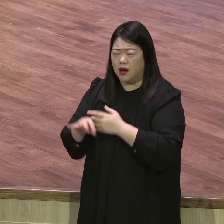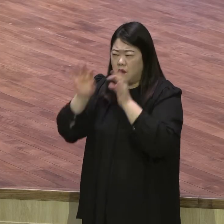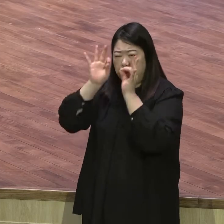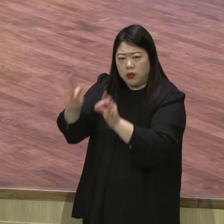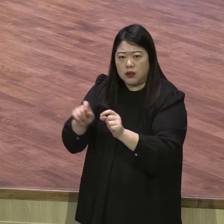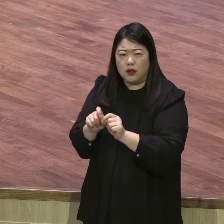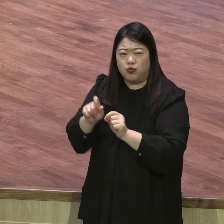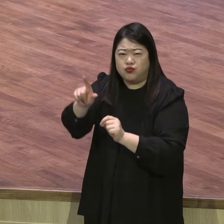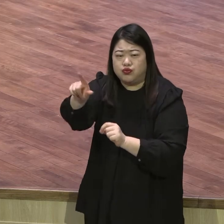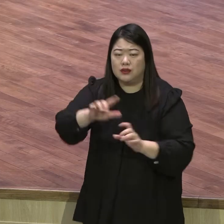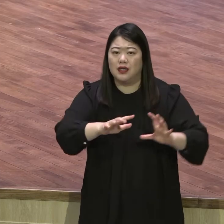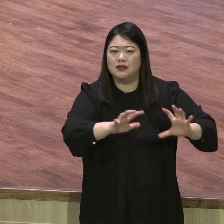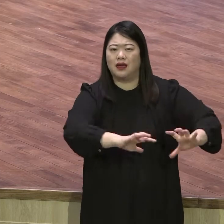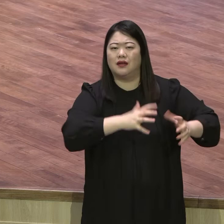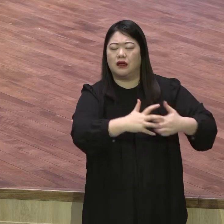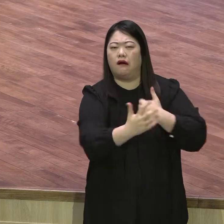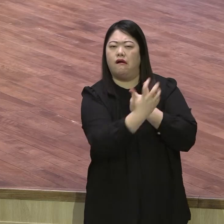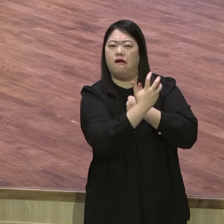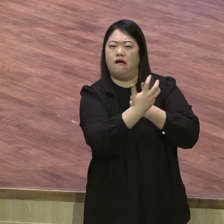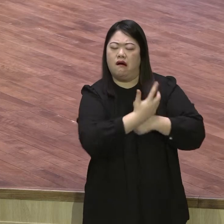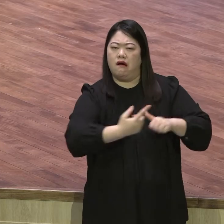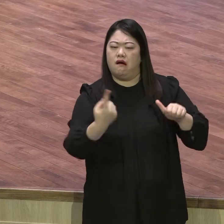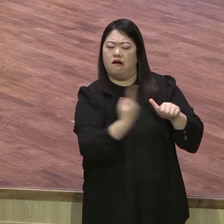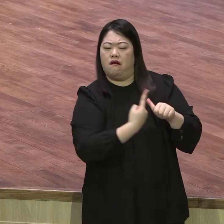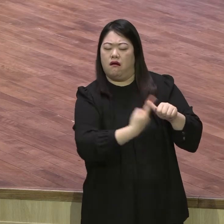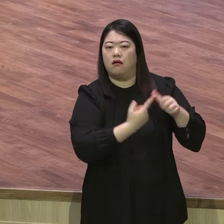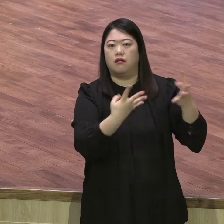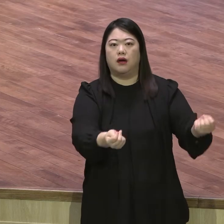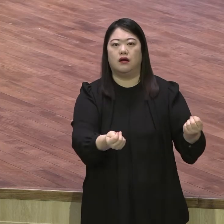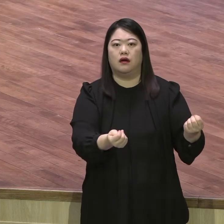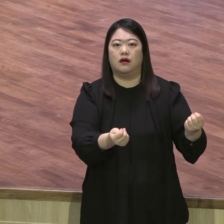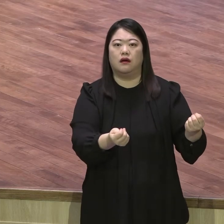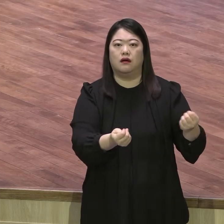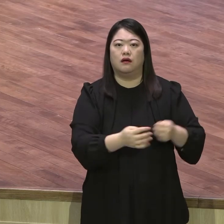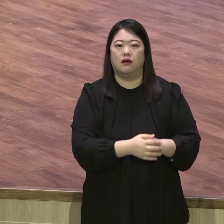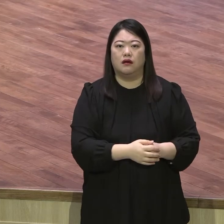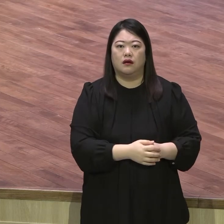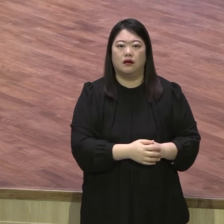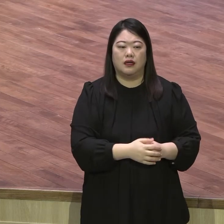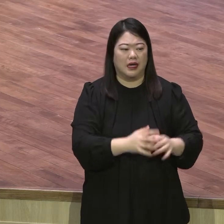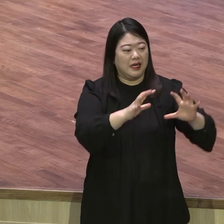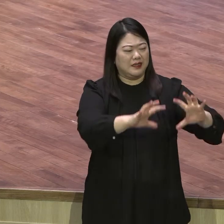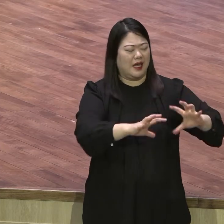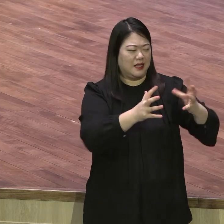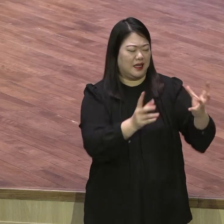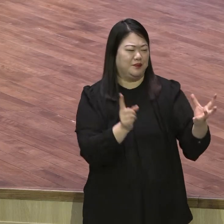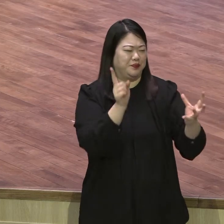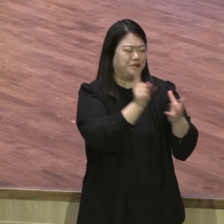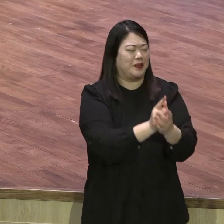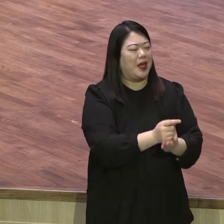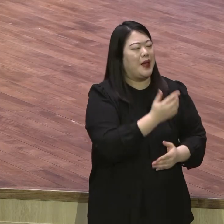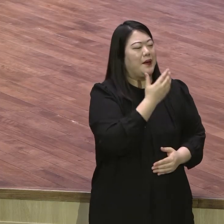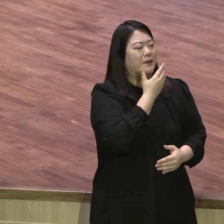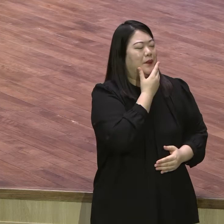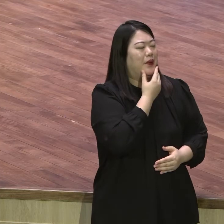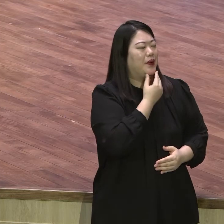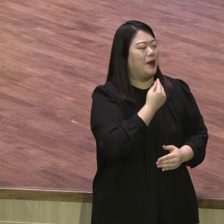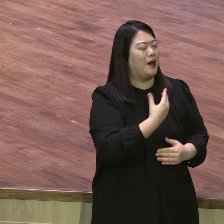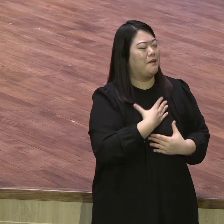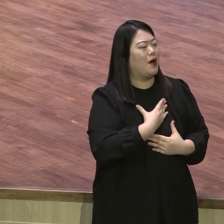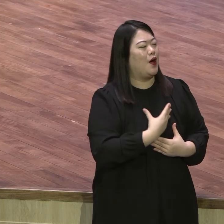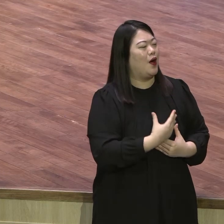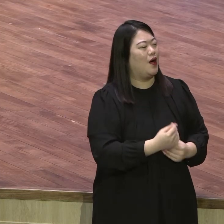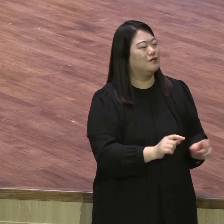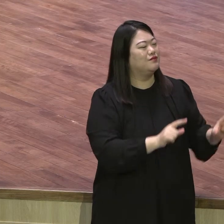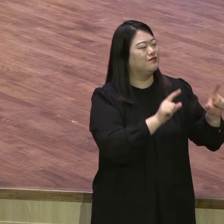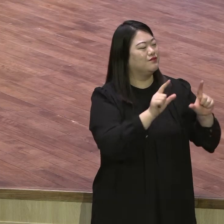없습니다. 편안하게 세상적으로 환경적으로 사는 사람이 어떻게 간절히 눈에 보이지 않는 하나님